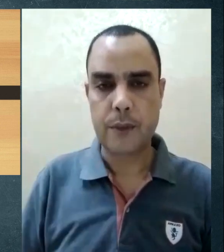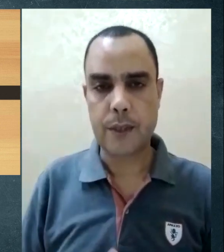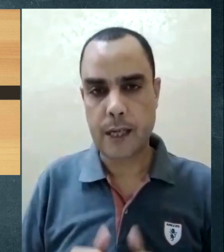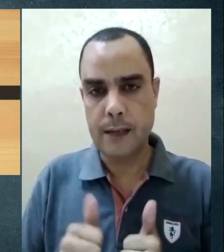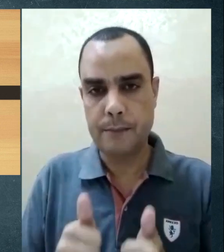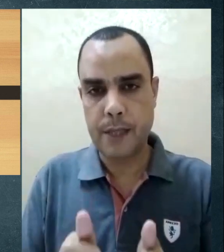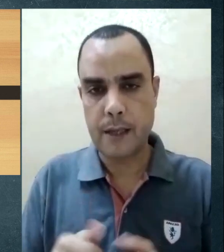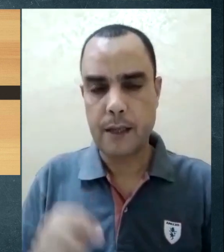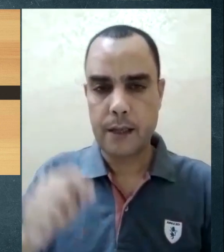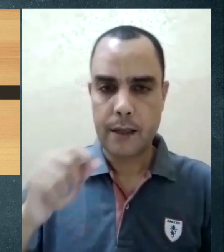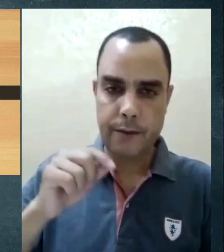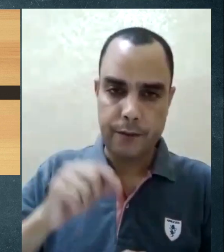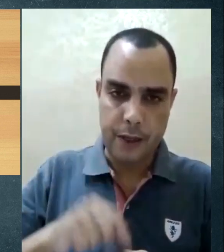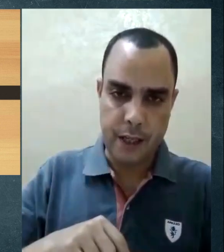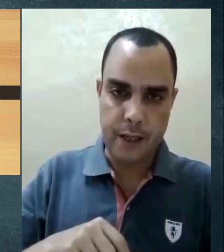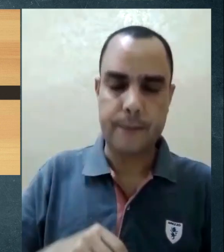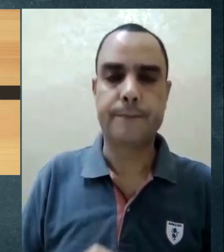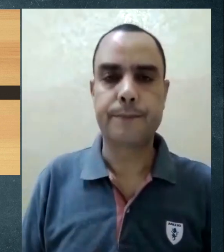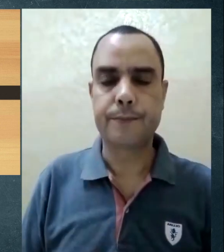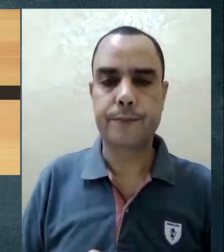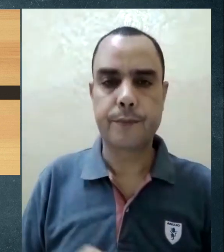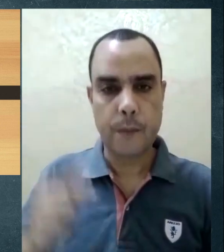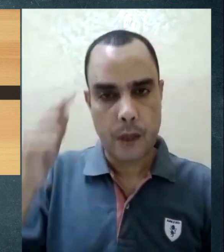اليوم سنبدأ في